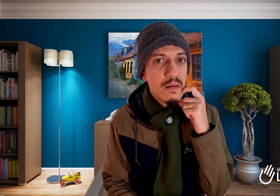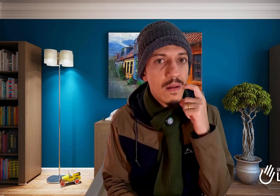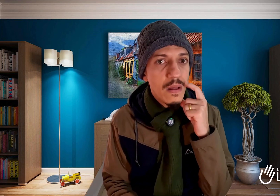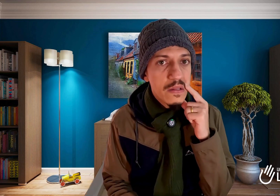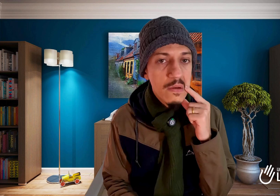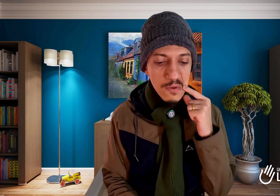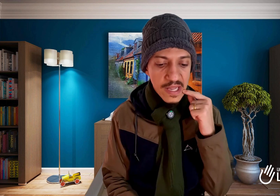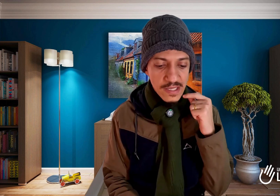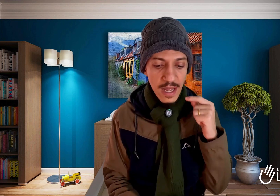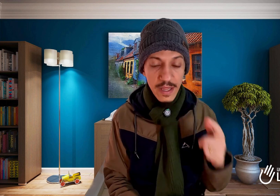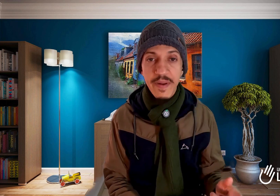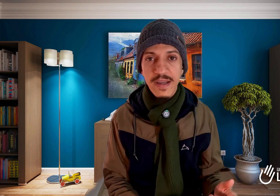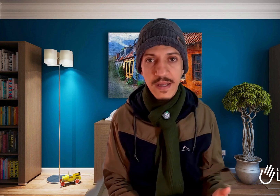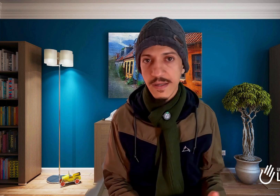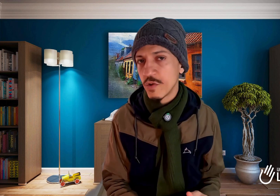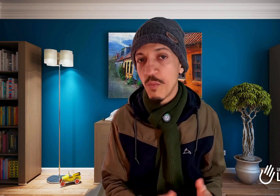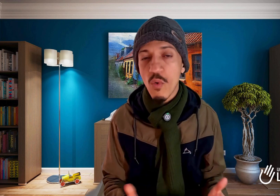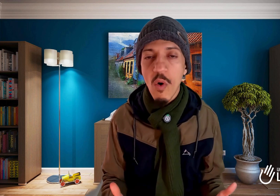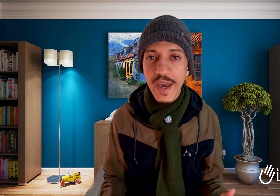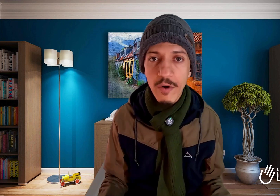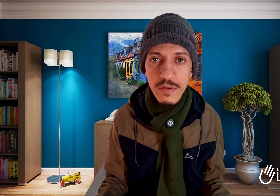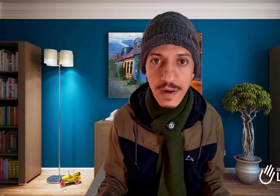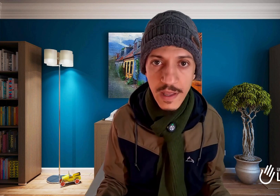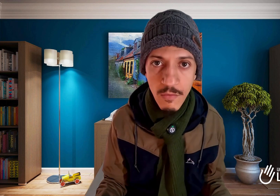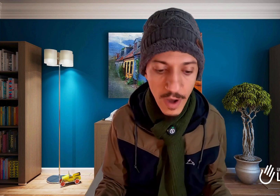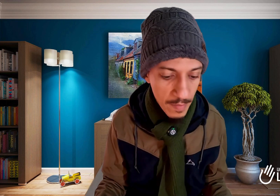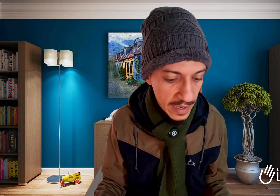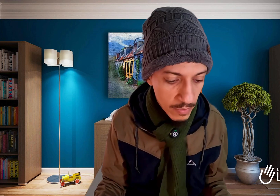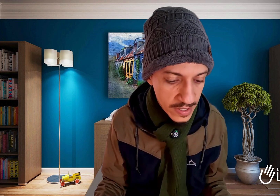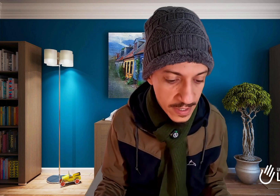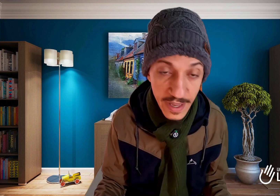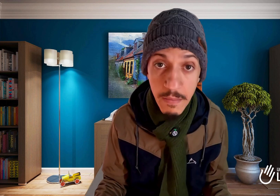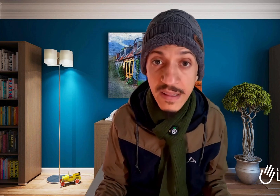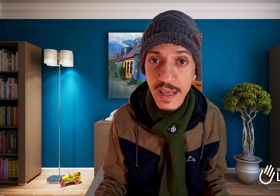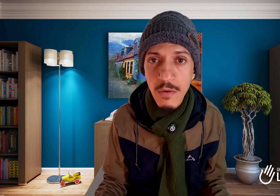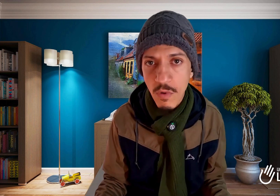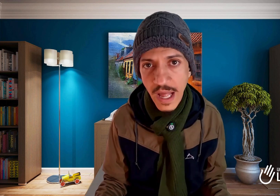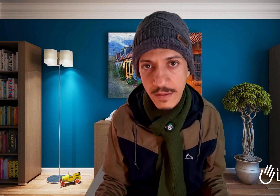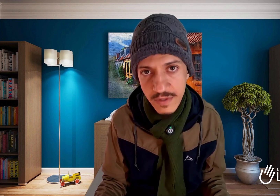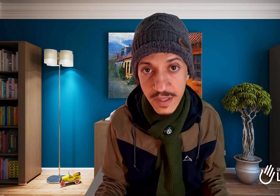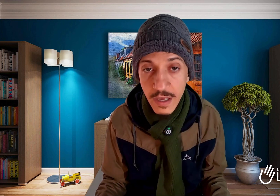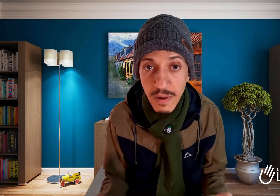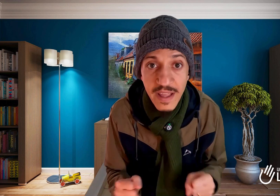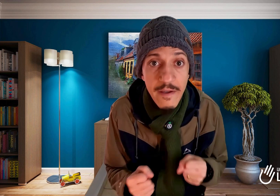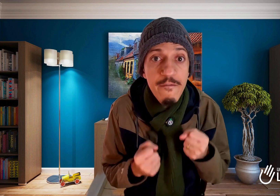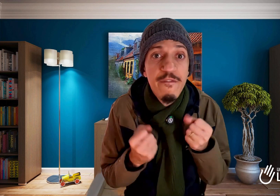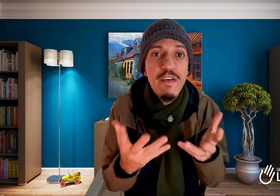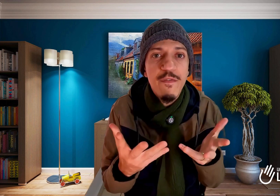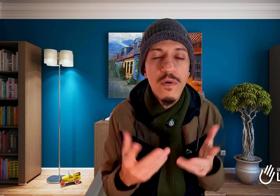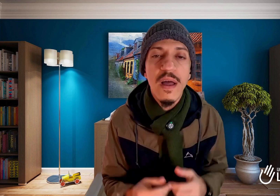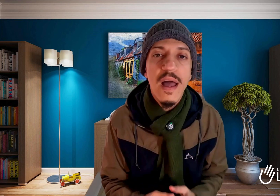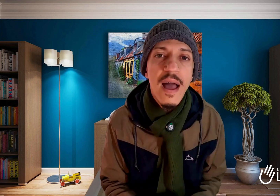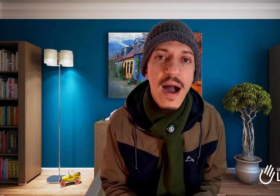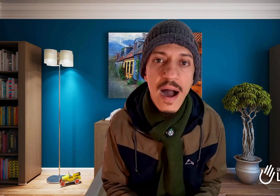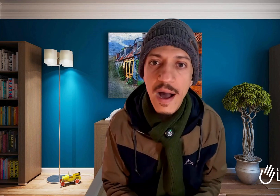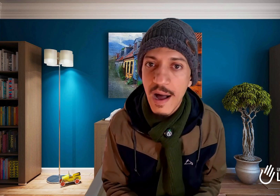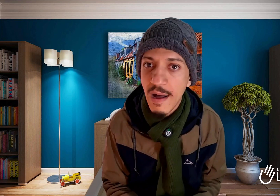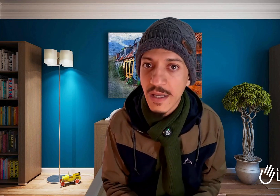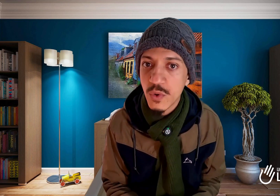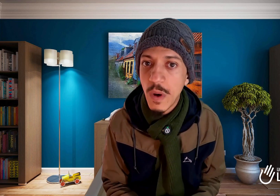O que acontece? A Libras, assim como qualquer outra língua, é uma língua que você tem que manter em contato, você tem que manter vivo a sua